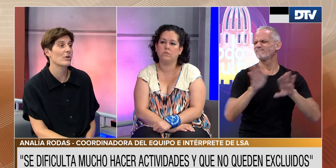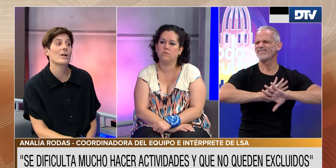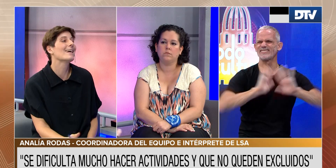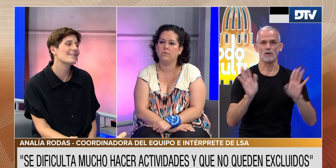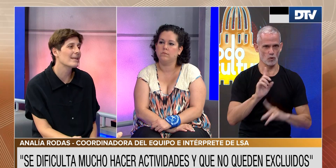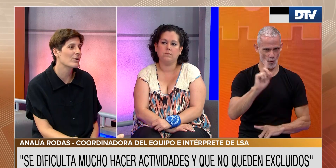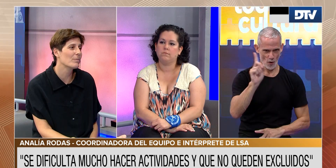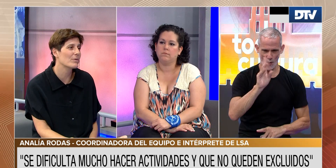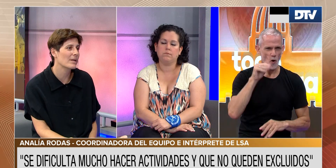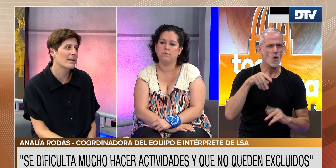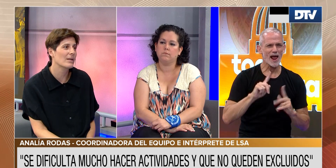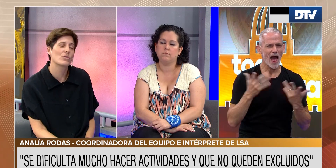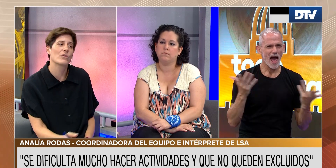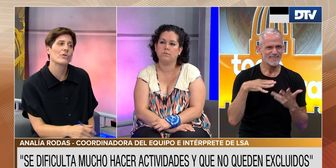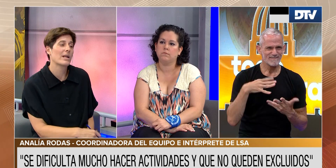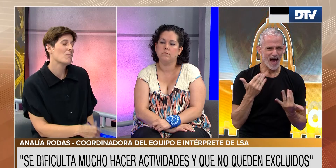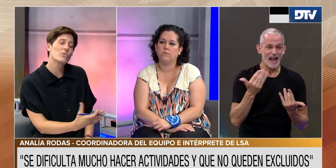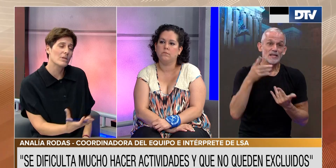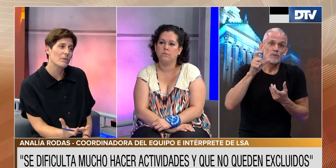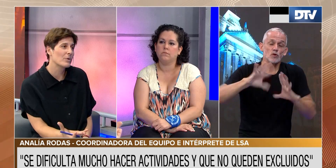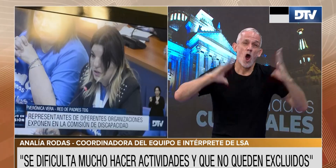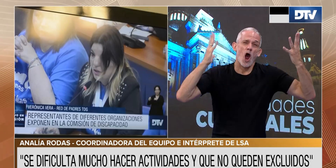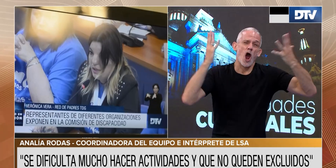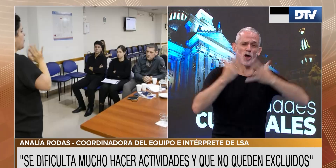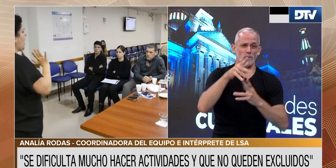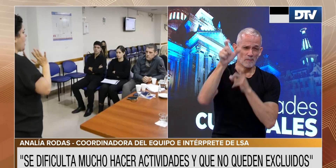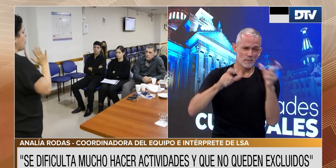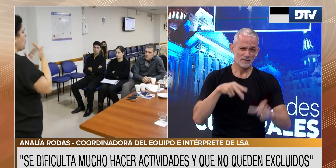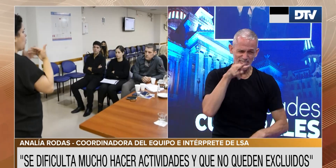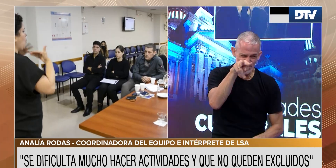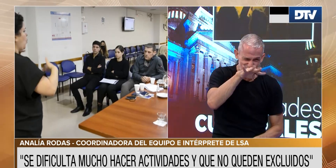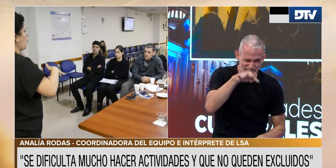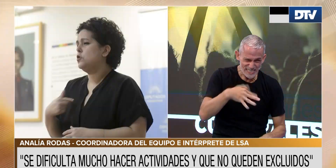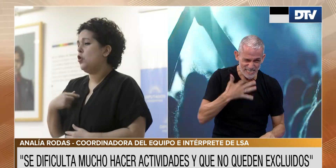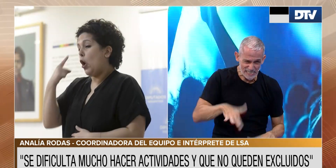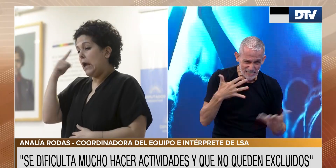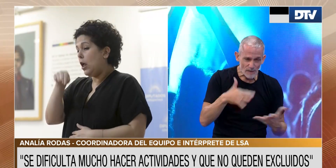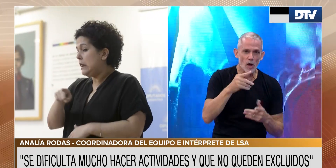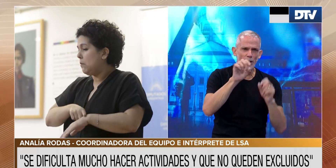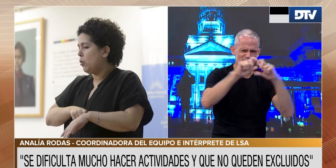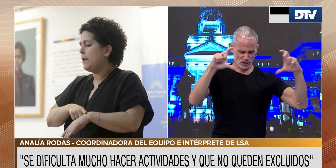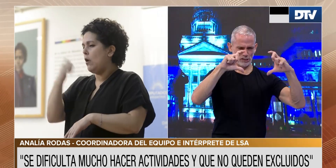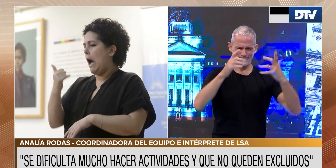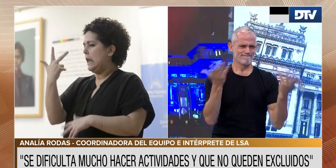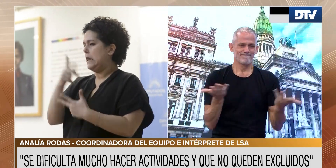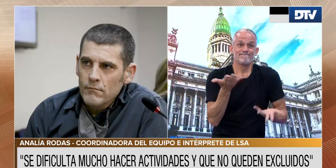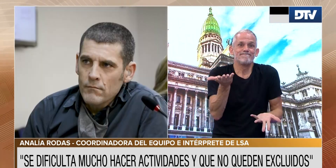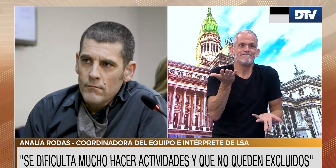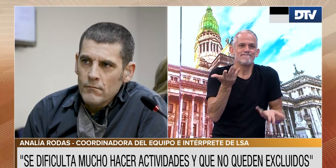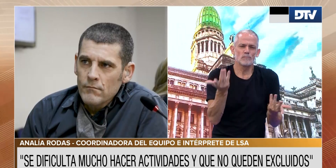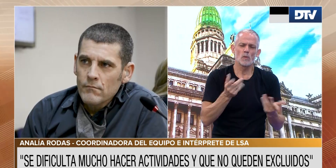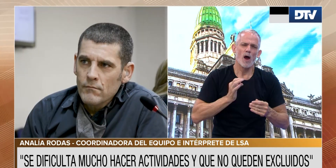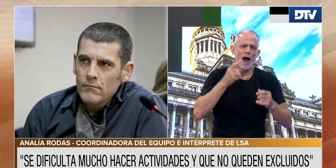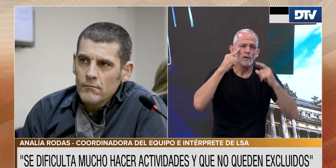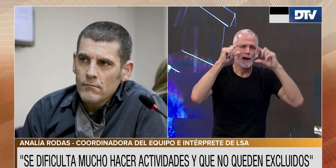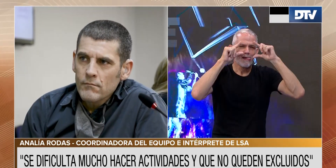suficiente, pero no alcanza, ¿no? Porque no todo el mundo puede acceder de esa manera, no siempre la letra se ve, ¿no? Los años,